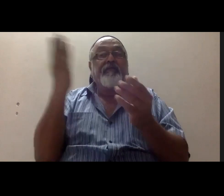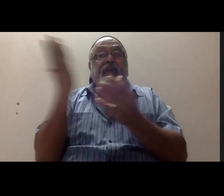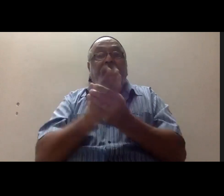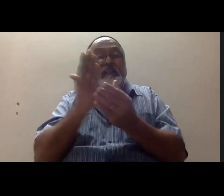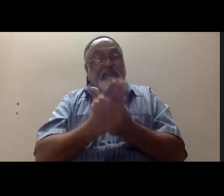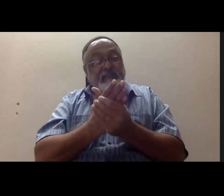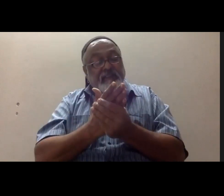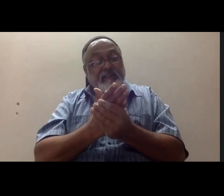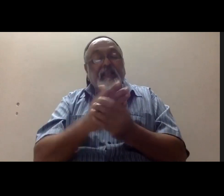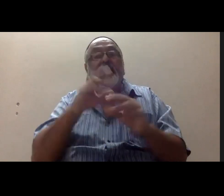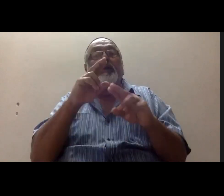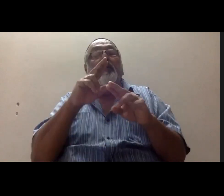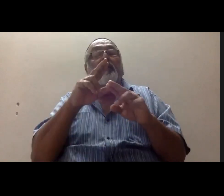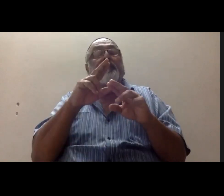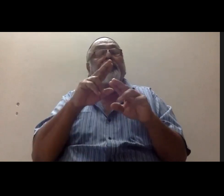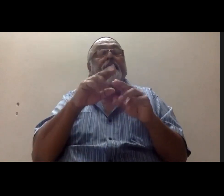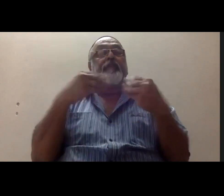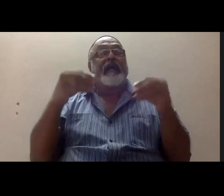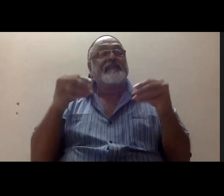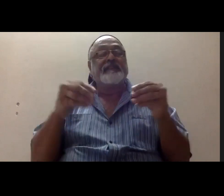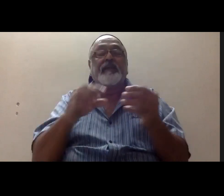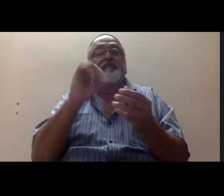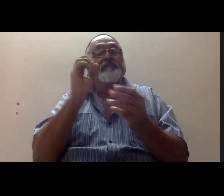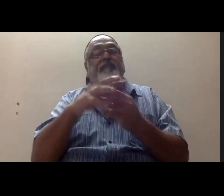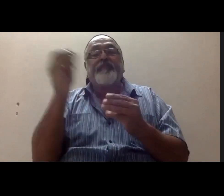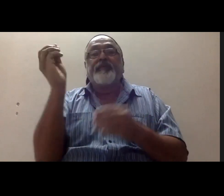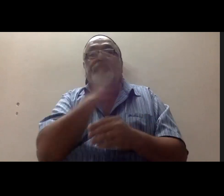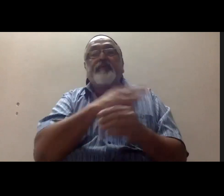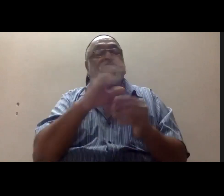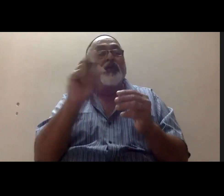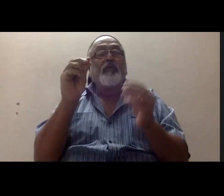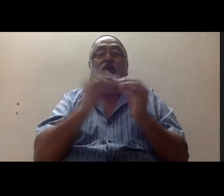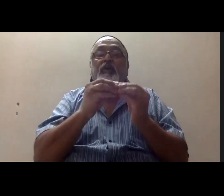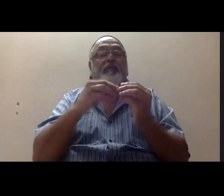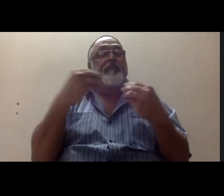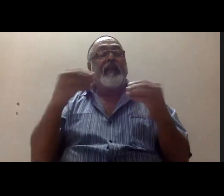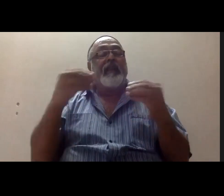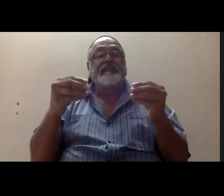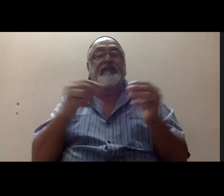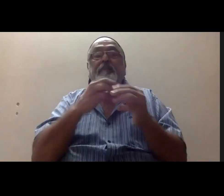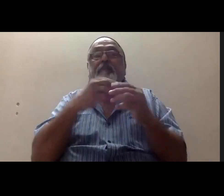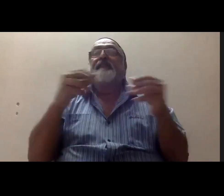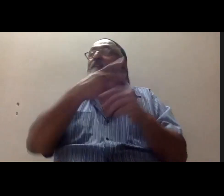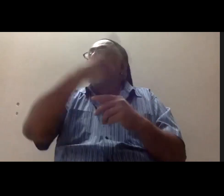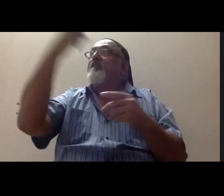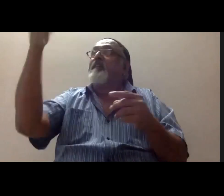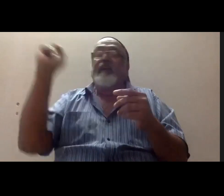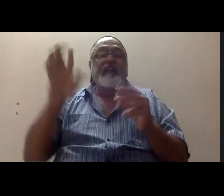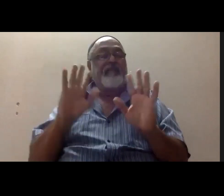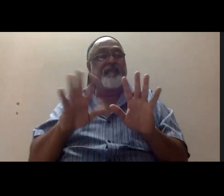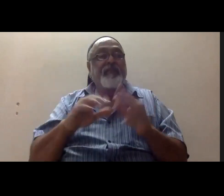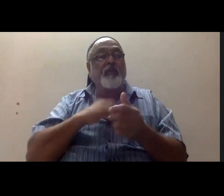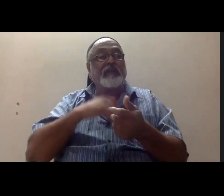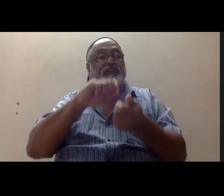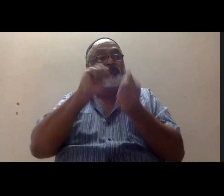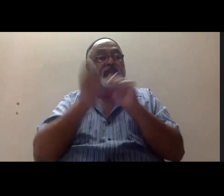भी प्लास्टिक को बीट कर रहे हैं। जो प्लास्टिक फोल्डर फाइल्स जो मार्केट में पूरा प्लास्टिक में मिलता है वो हमने पूरी